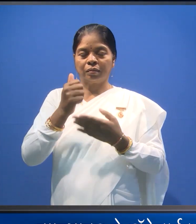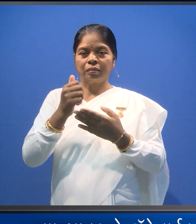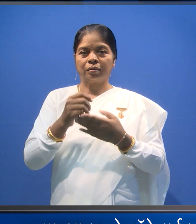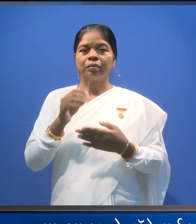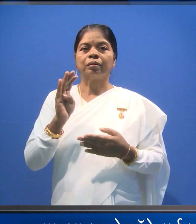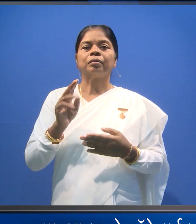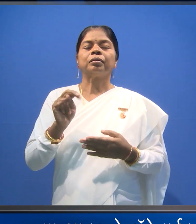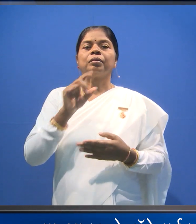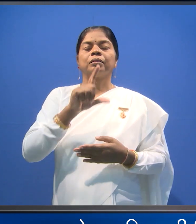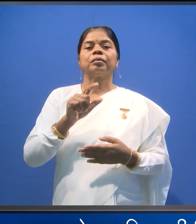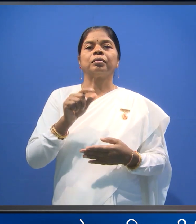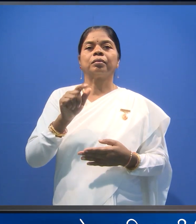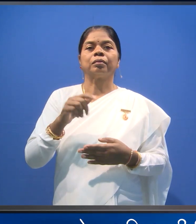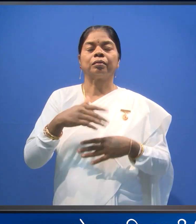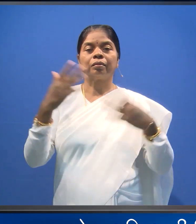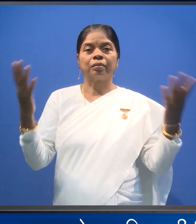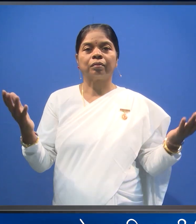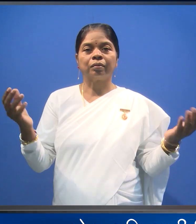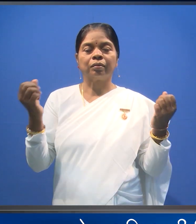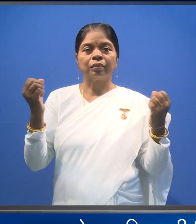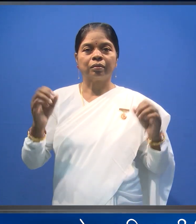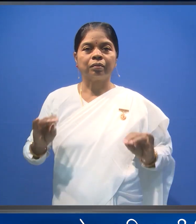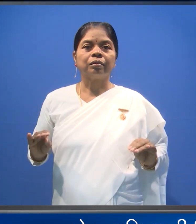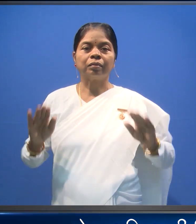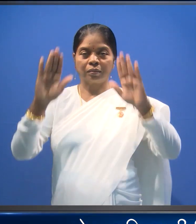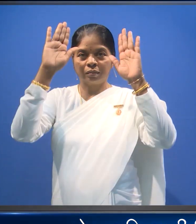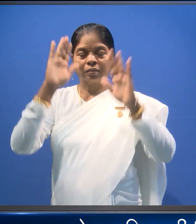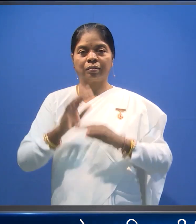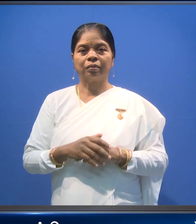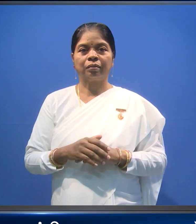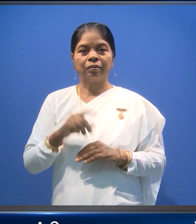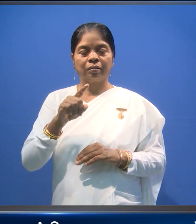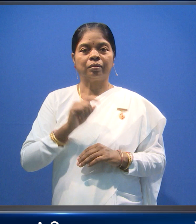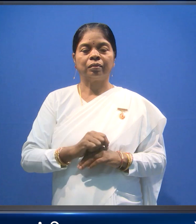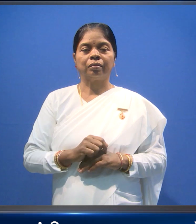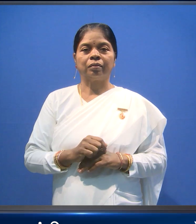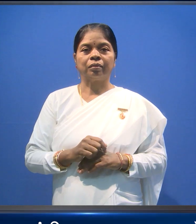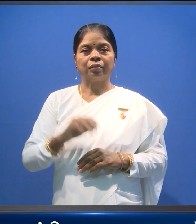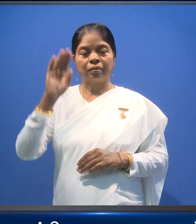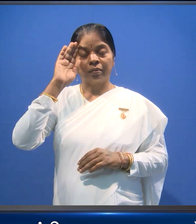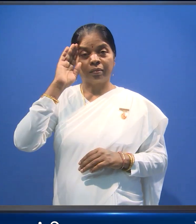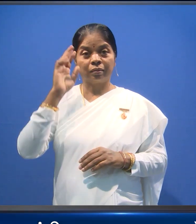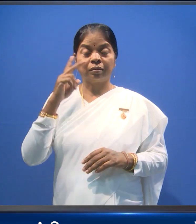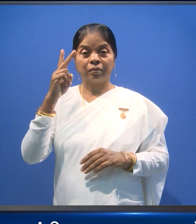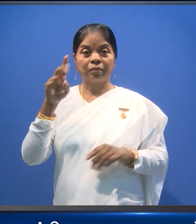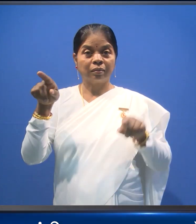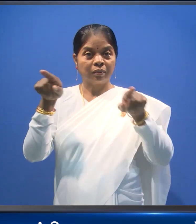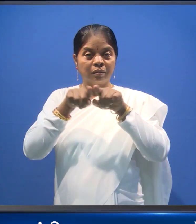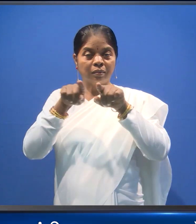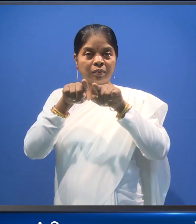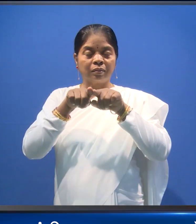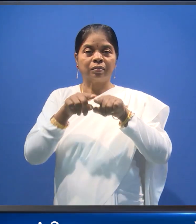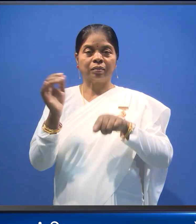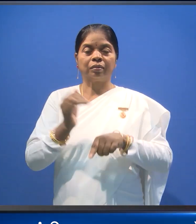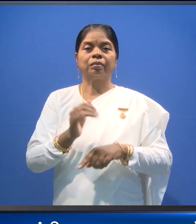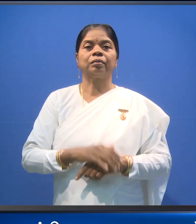बनले. अनेक शक्तिशाली मिसाईल तयार करून त्यांनी भारताला दुसऱ्या देशांच्या